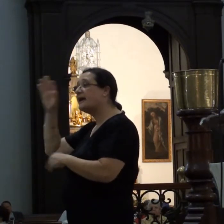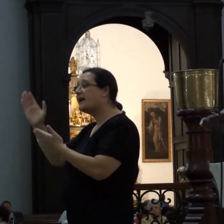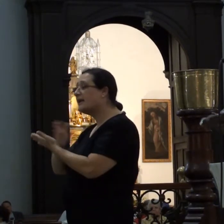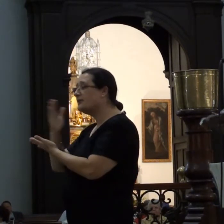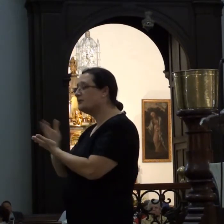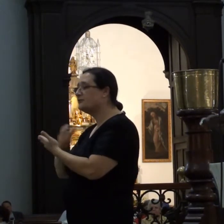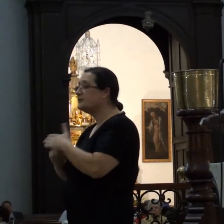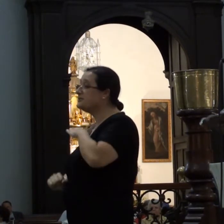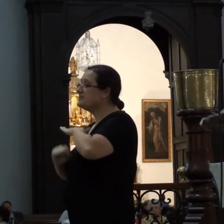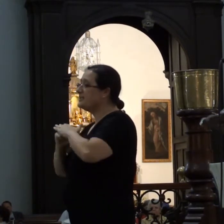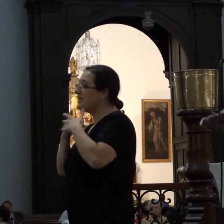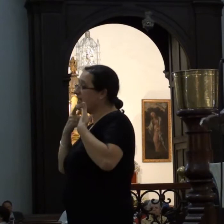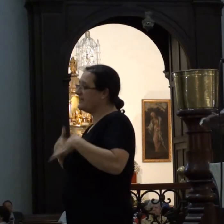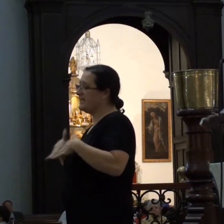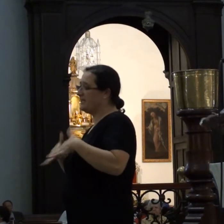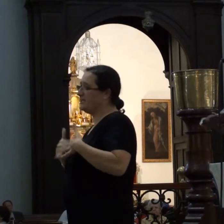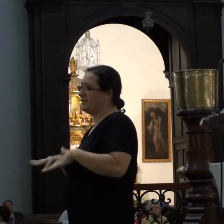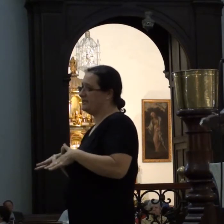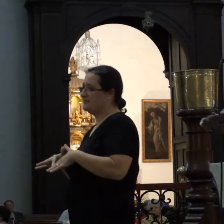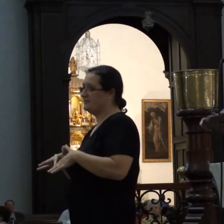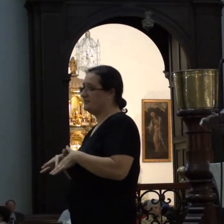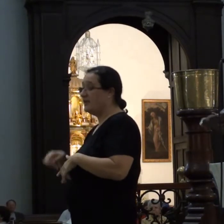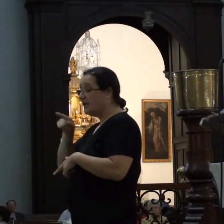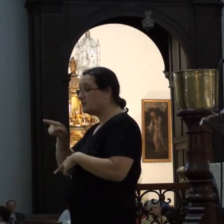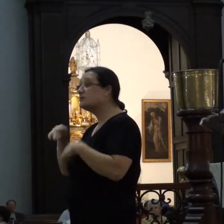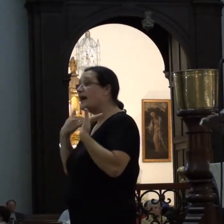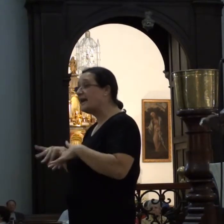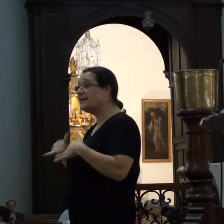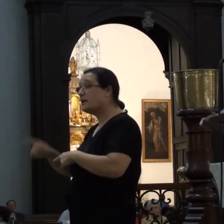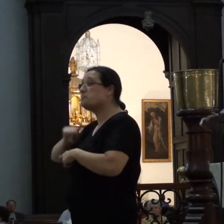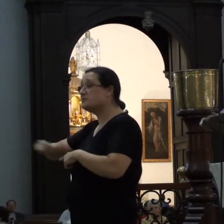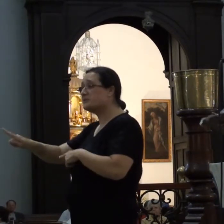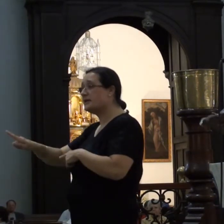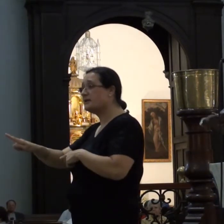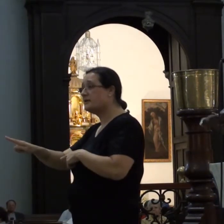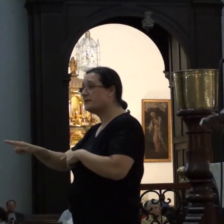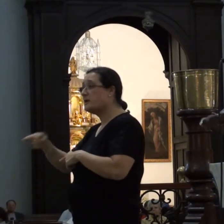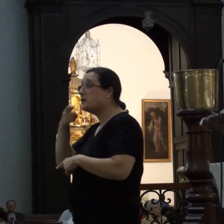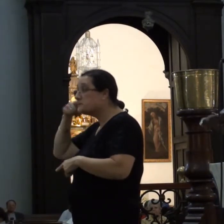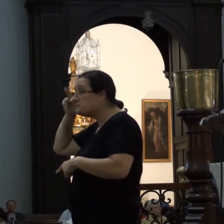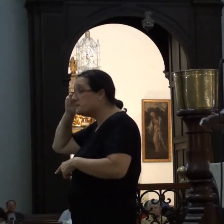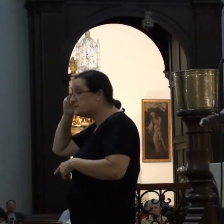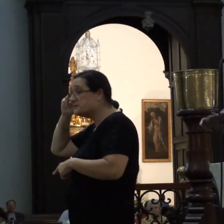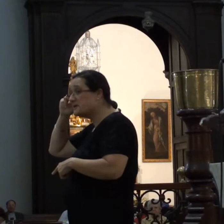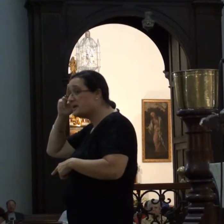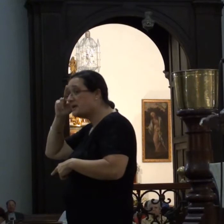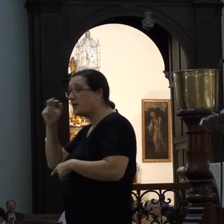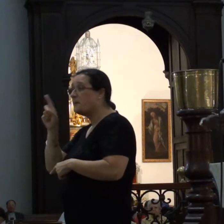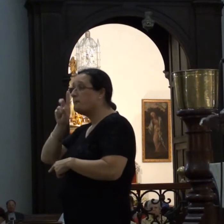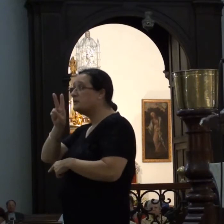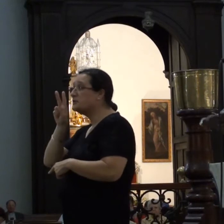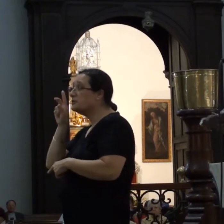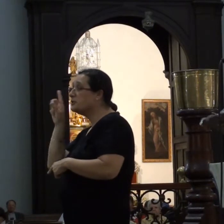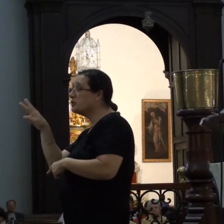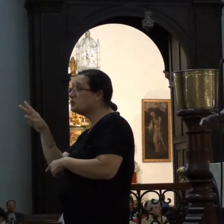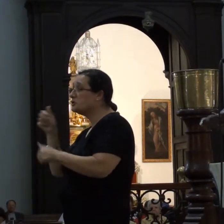discípulos es una alegría misionera la experimentan los 72 discípulos que regresan de la